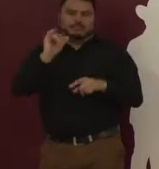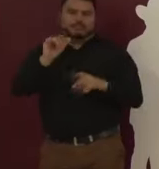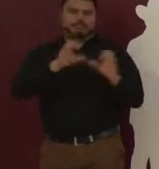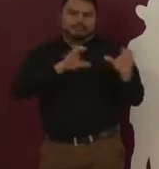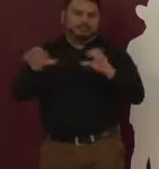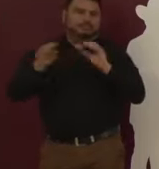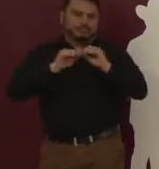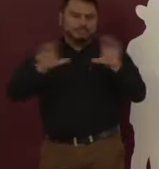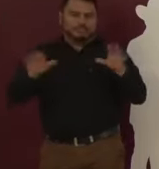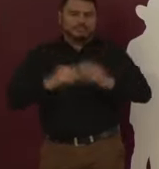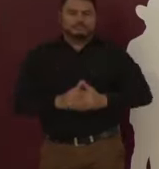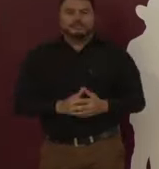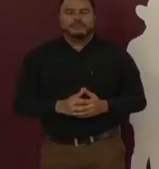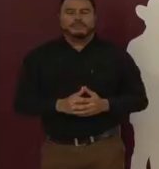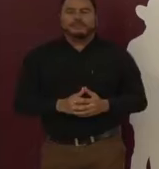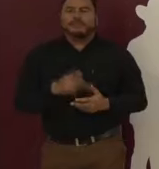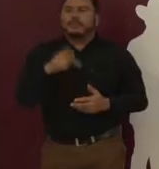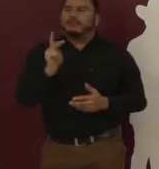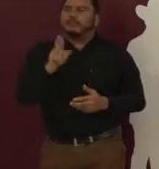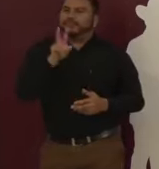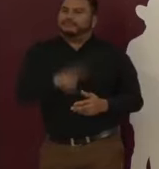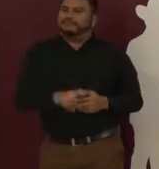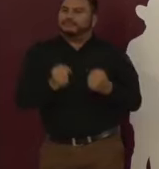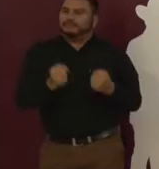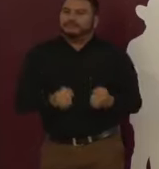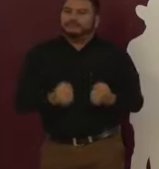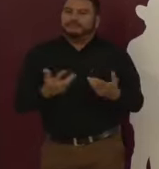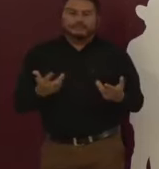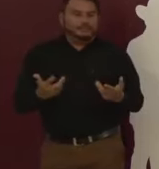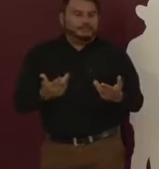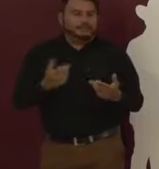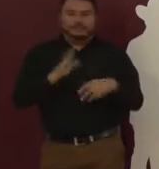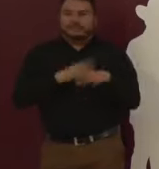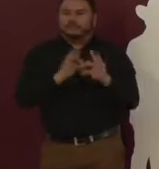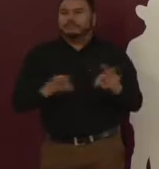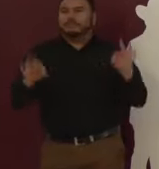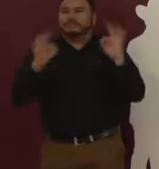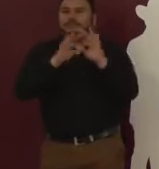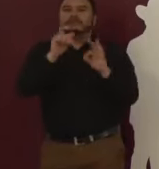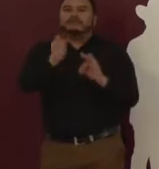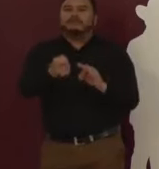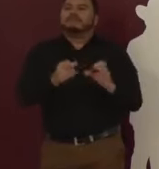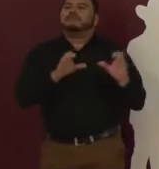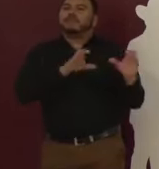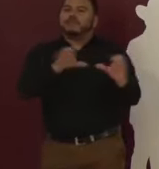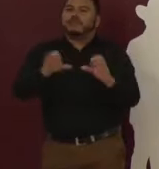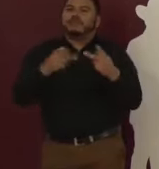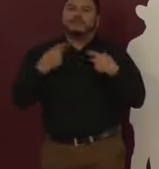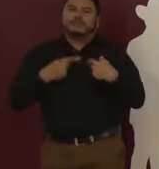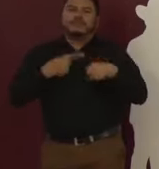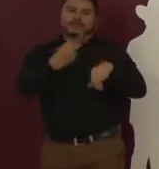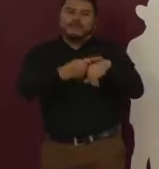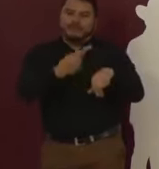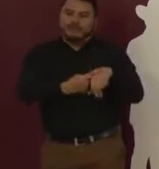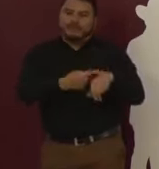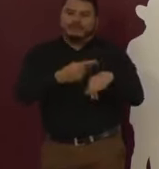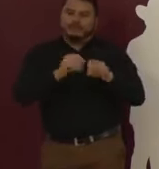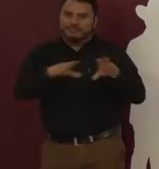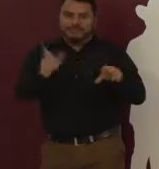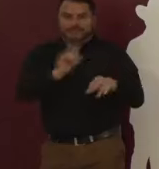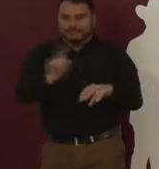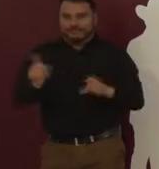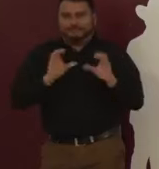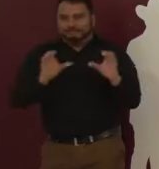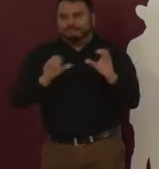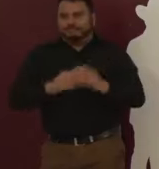que nos están viendo ese día, pero definitivamente lo principal es salvaguardar la salud de la población